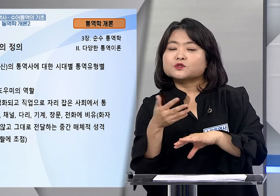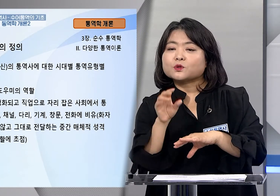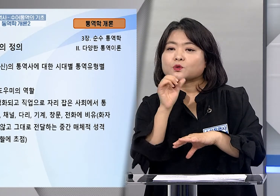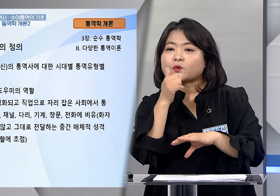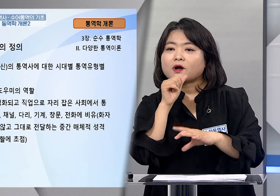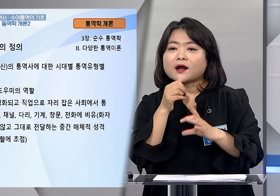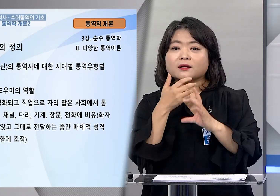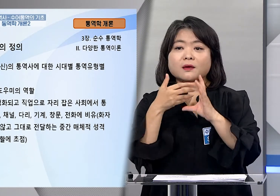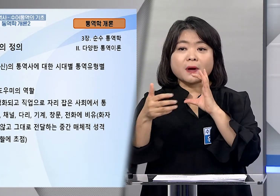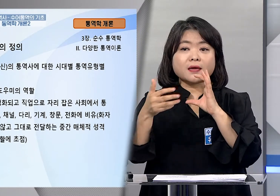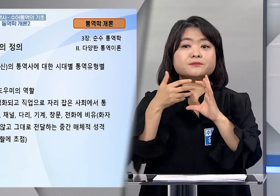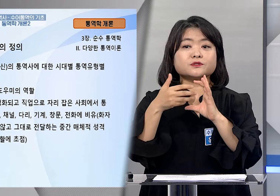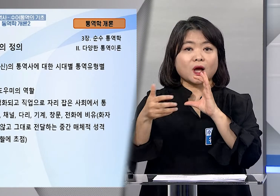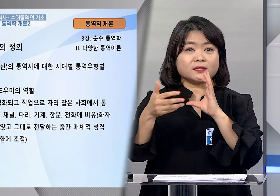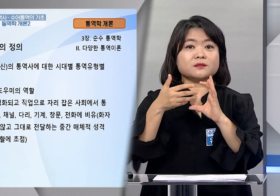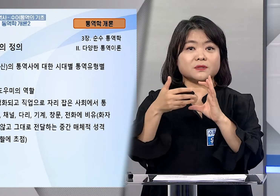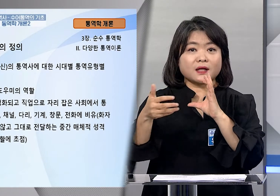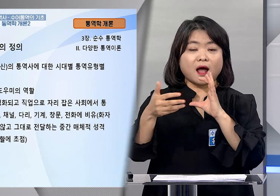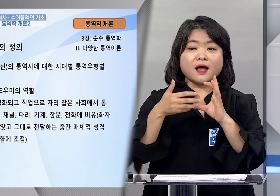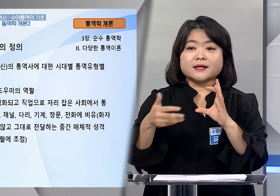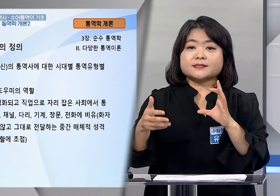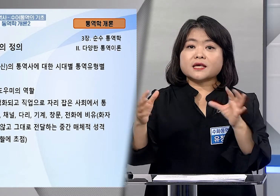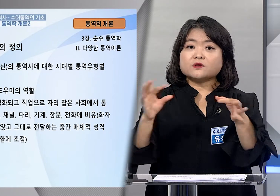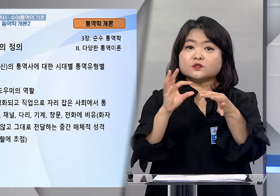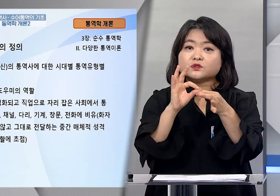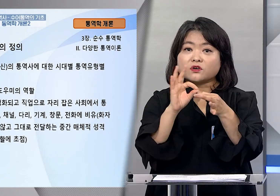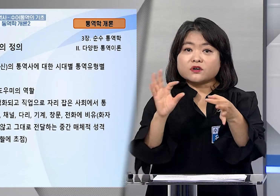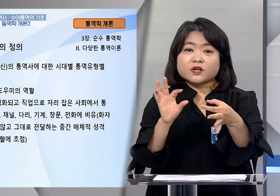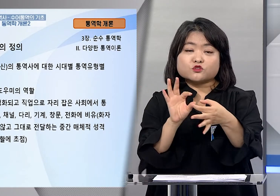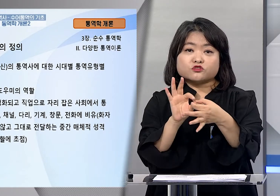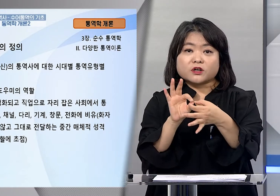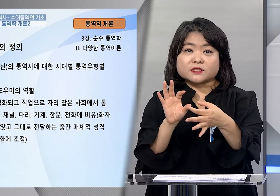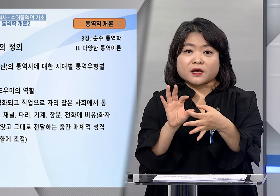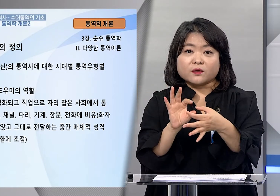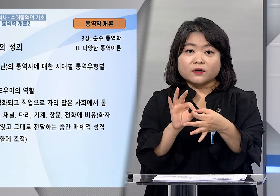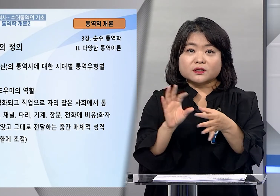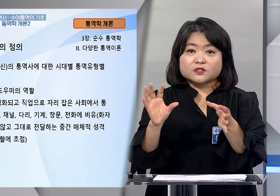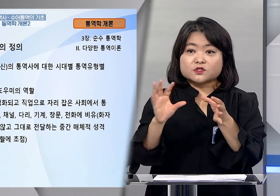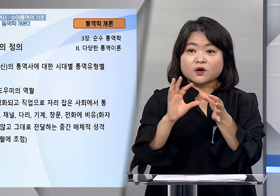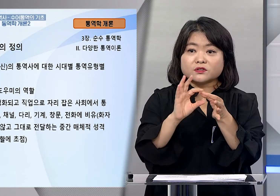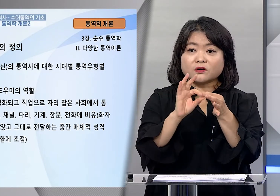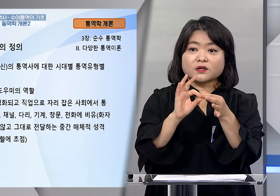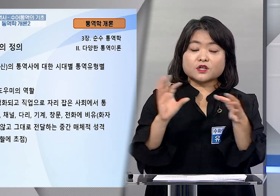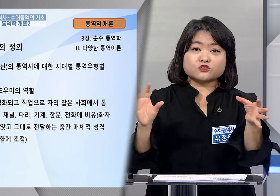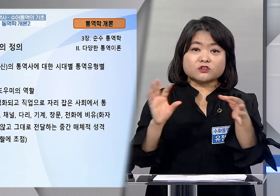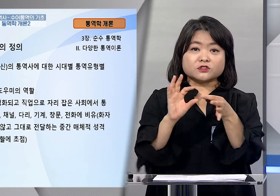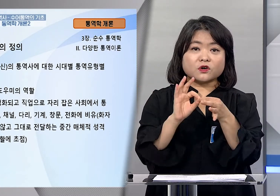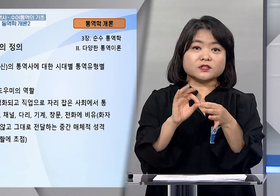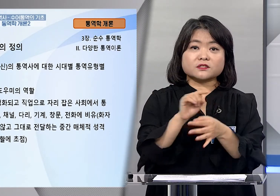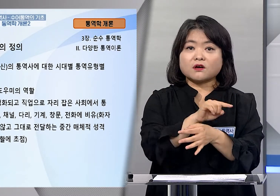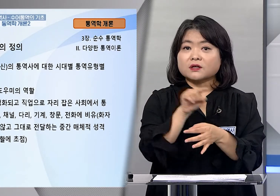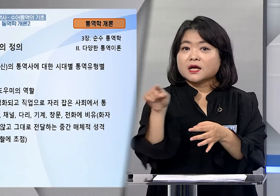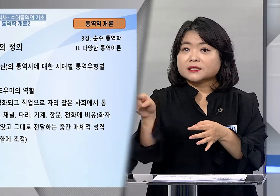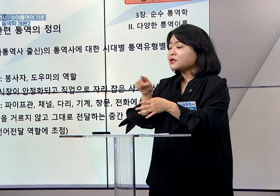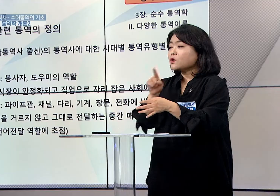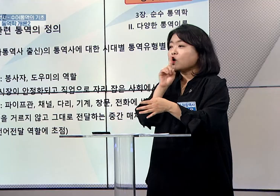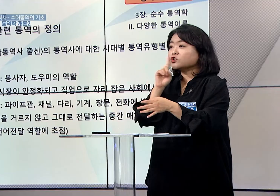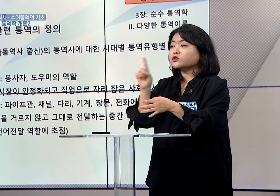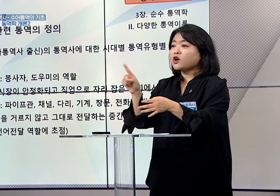있도록 통역하라는 게 파이프간입니다. 채널도 연결해 주는 거잖아요. 그렇죠? 연결해 주는 거죠. 그래서 그대로 언어 대